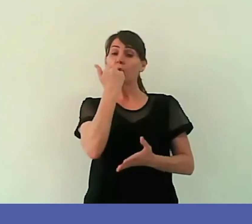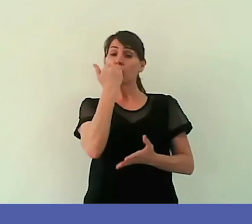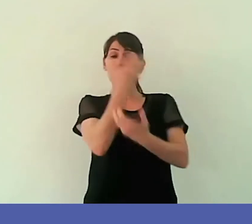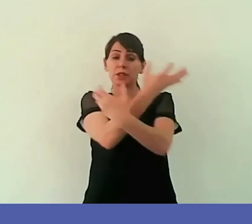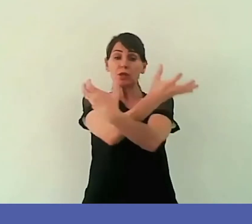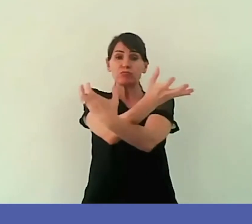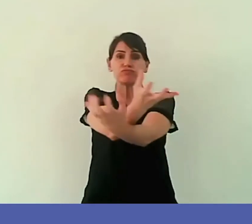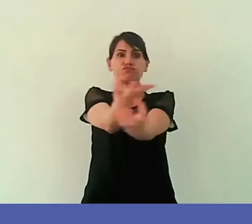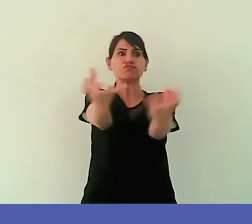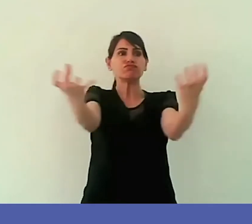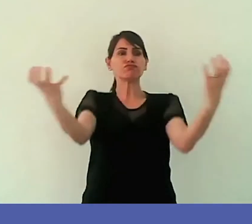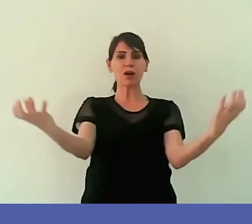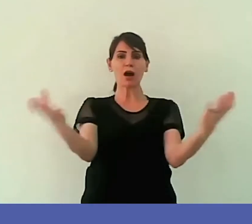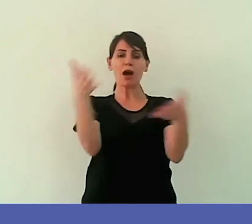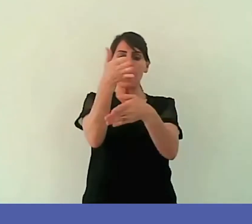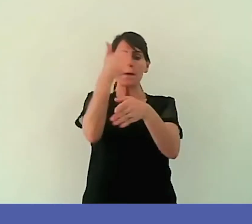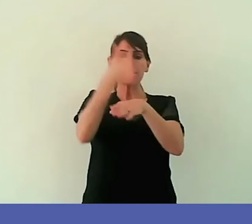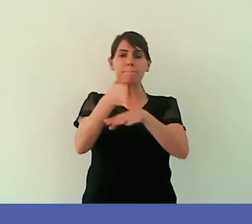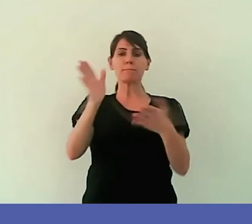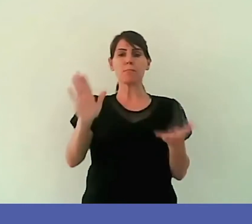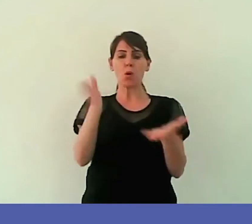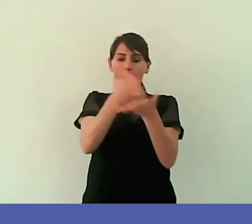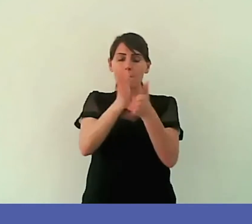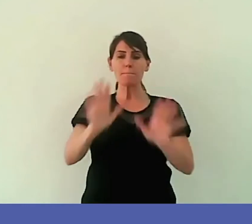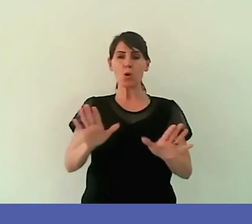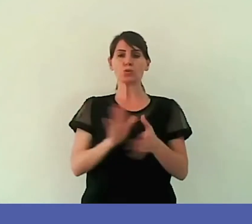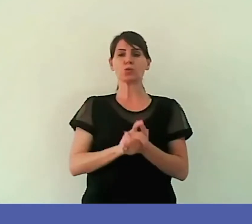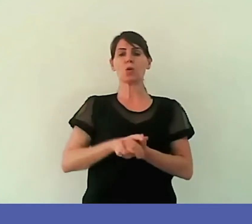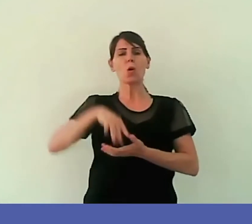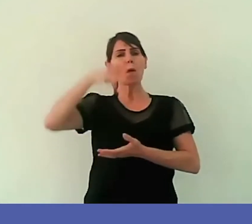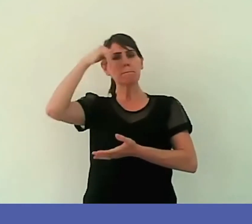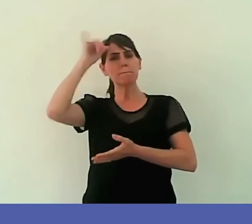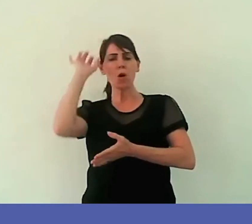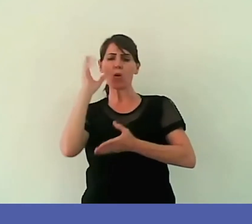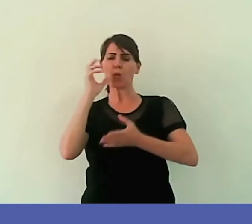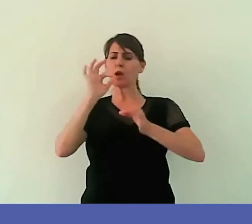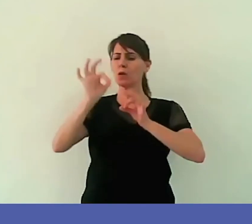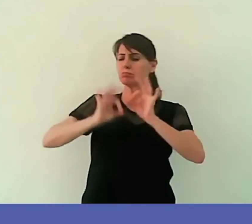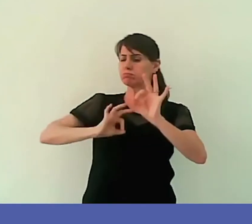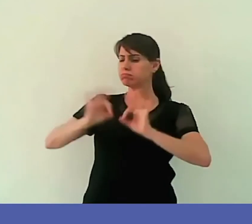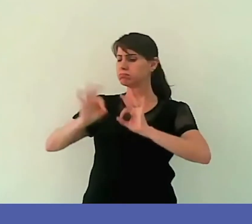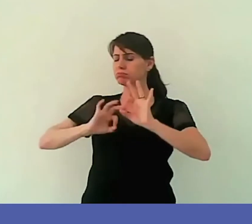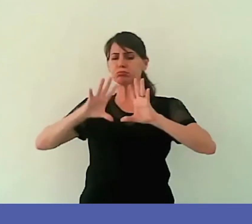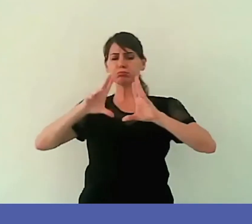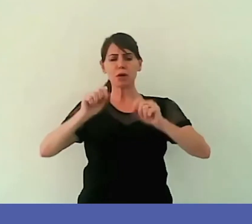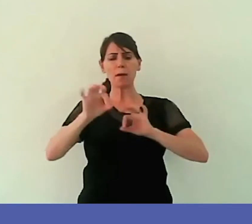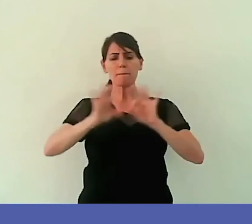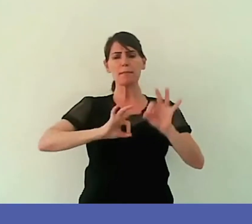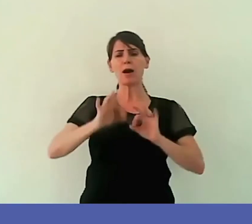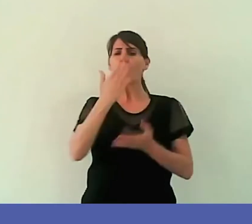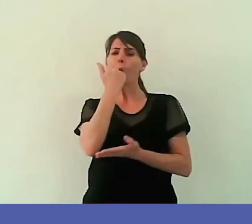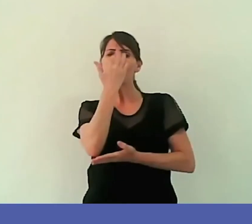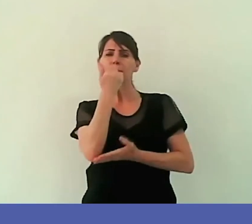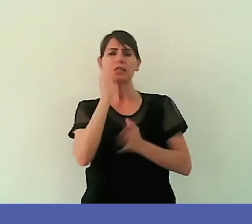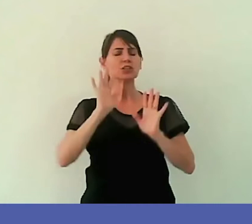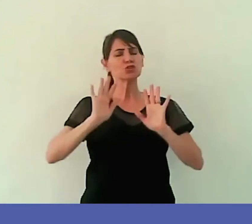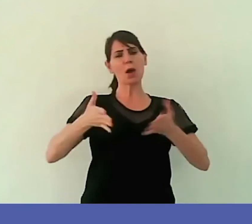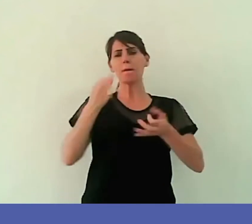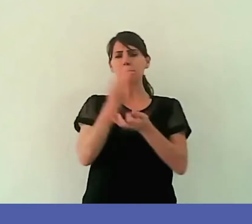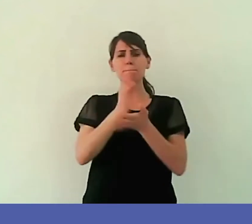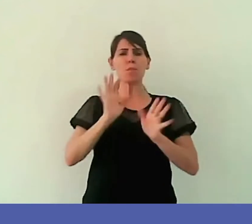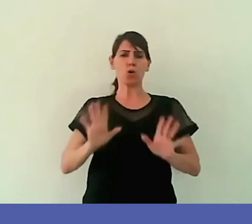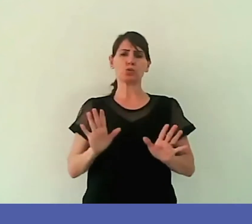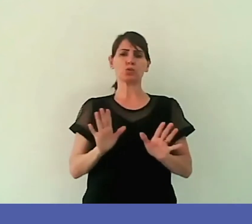Os bois e os cevados já foram abatidos, já foram mortos. Isso já é depois da morte de